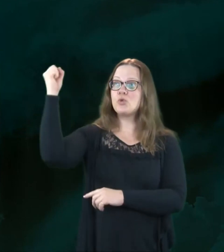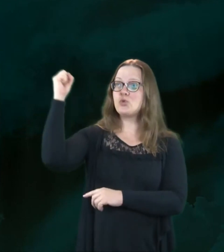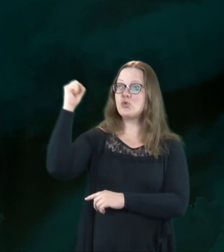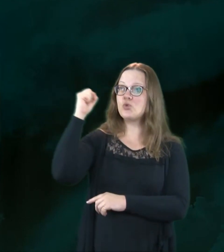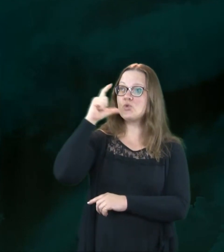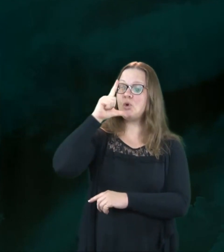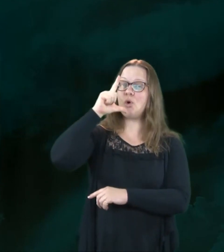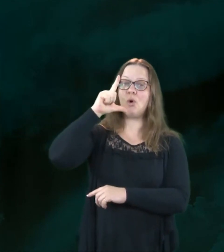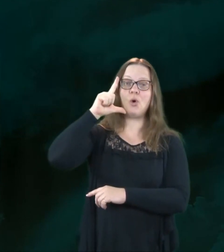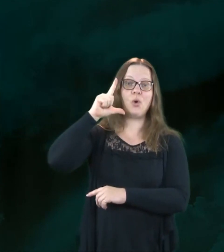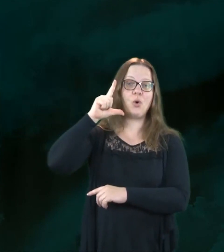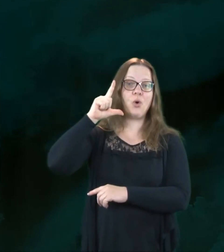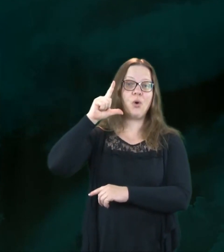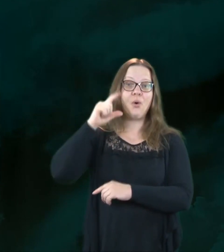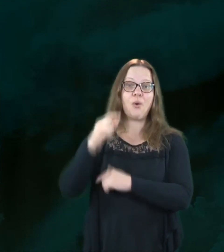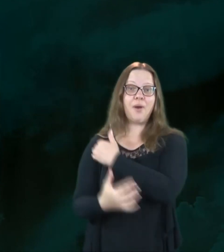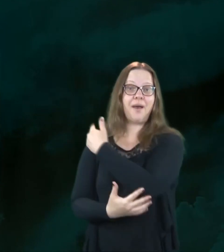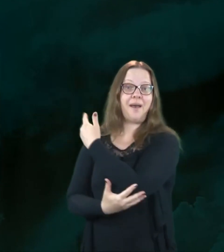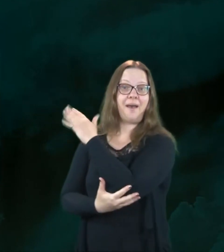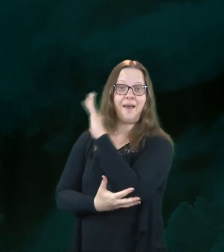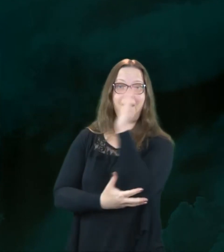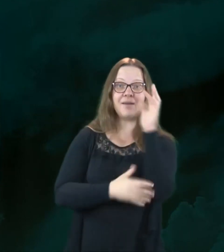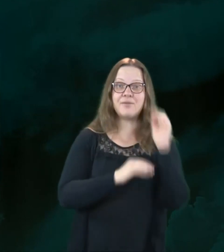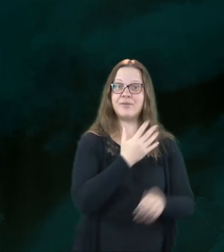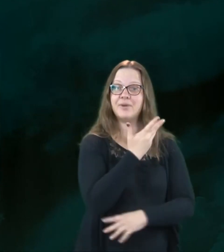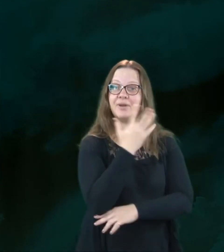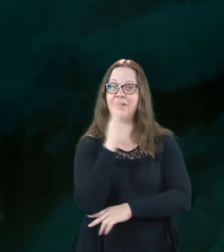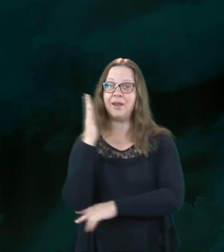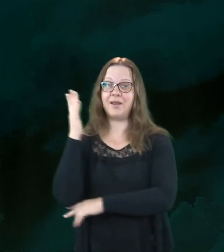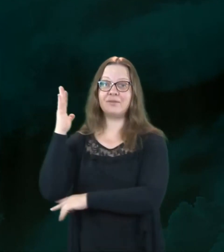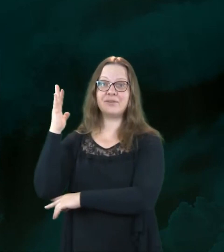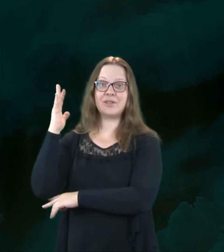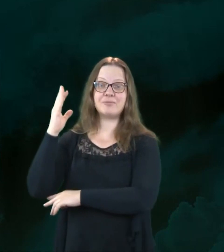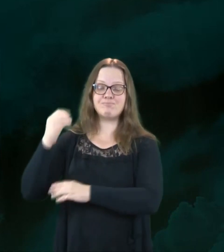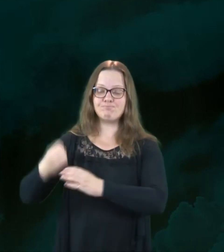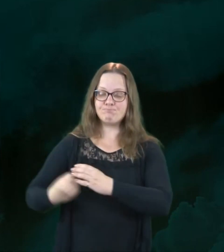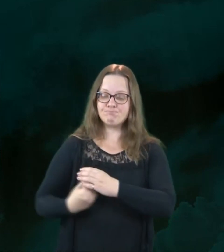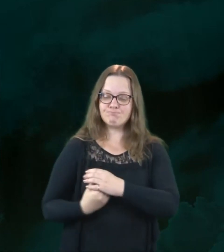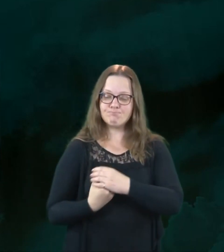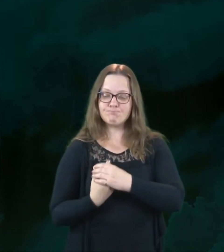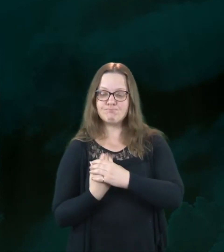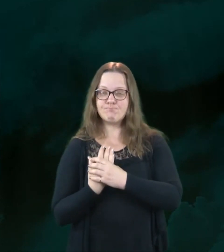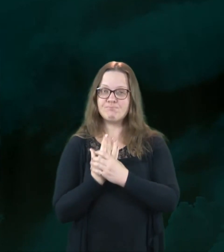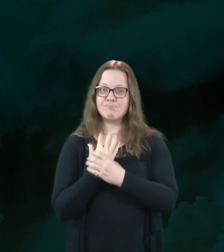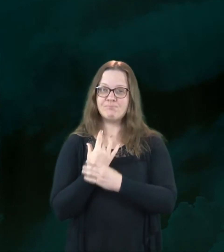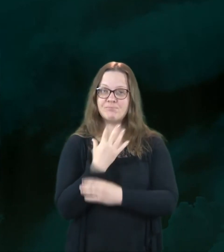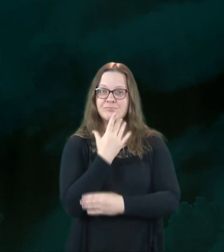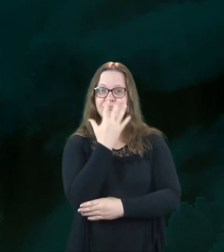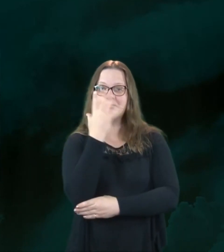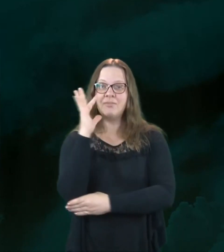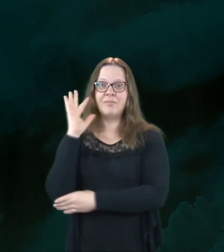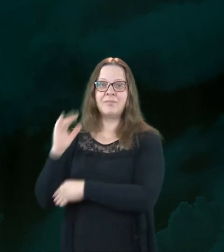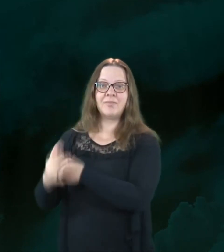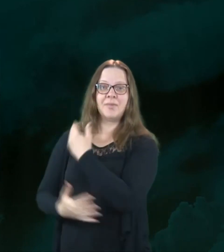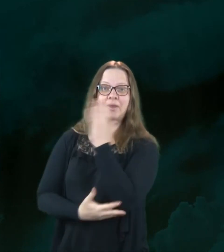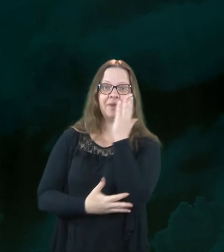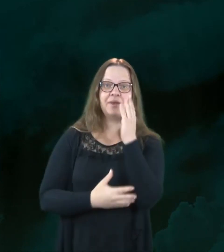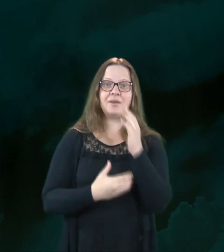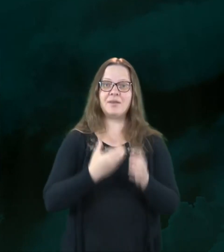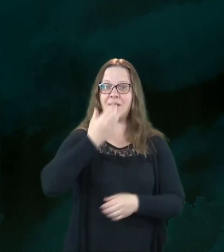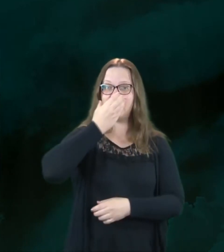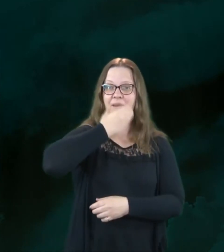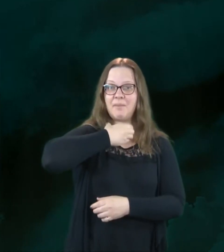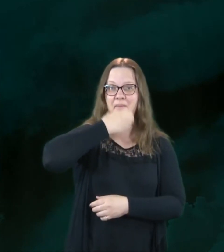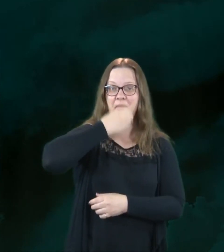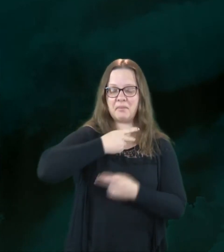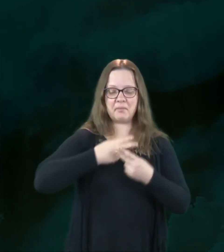toda sorte de árvores agradáveis à vista e boas para alimento, e também a árvore da vida no meio